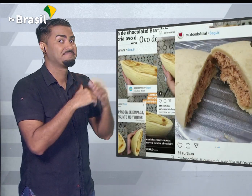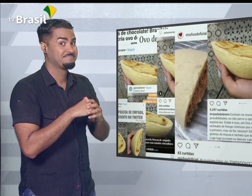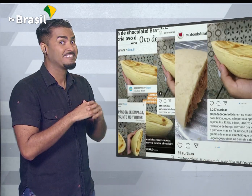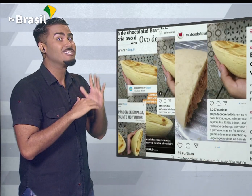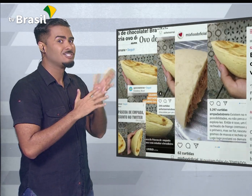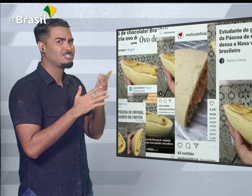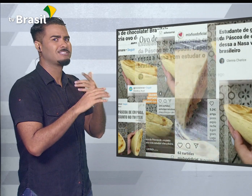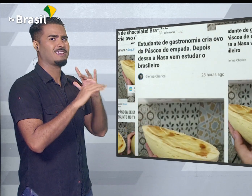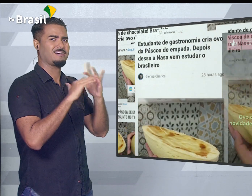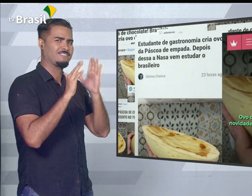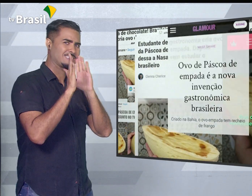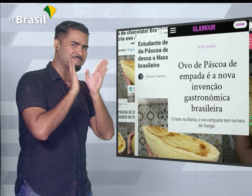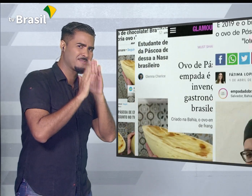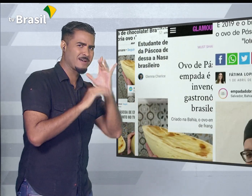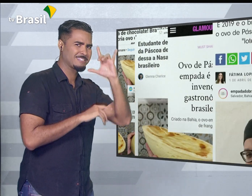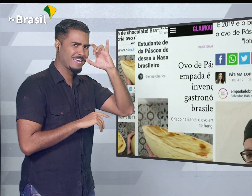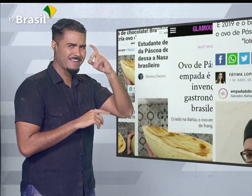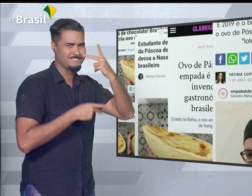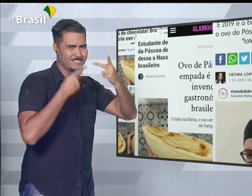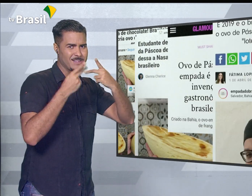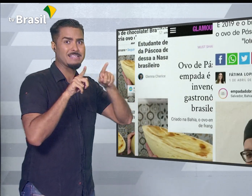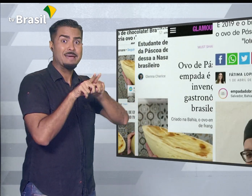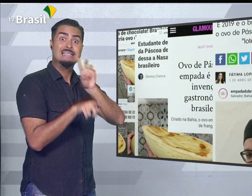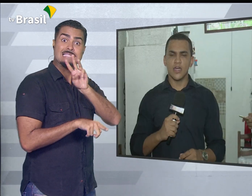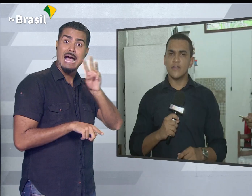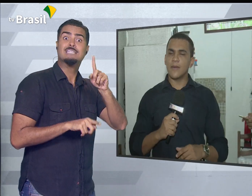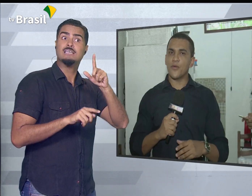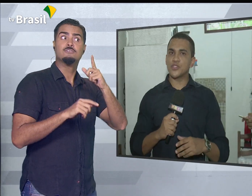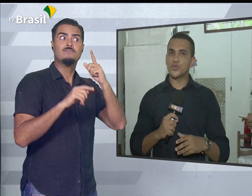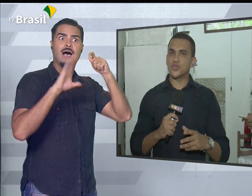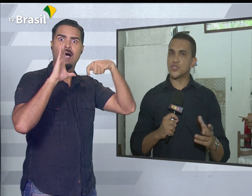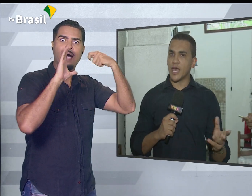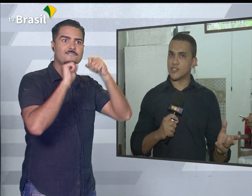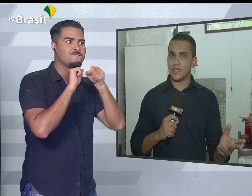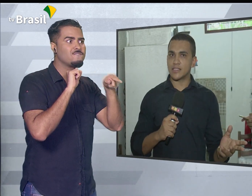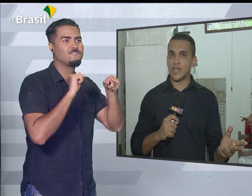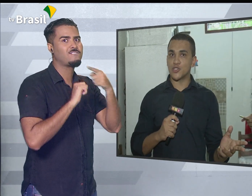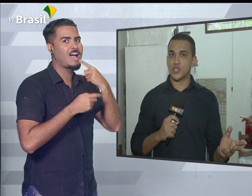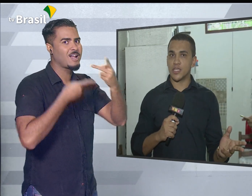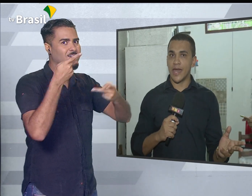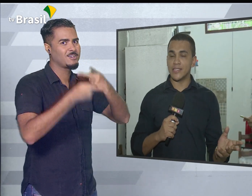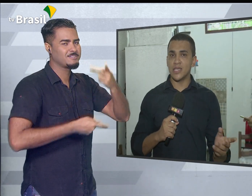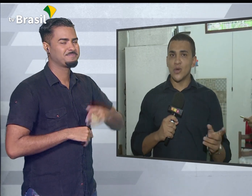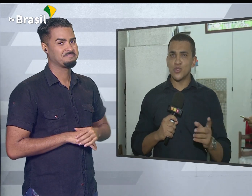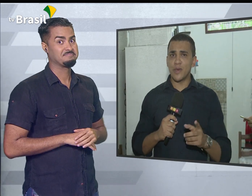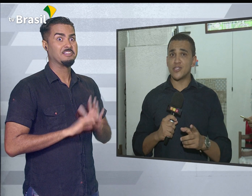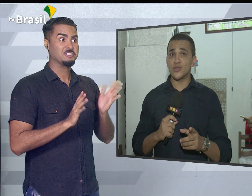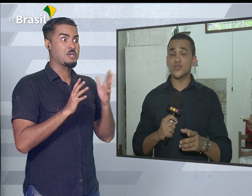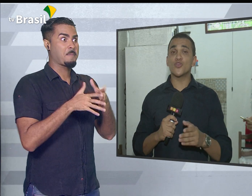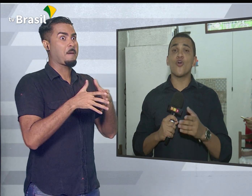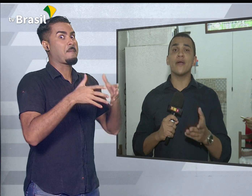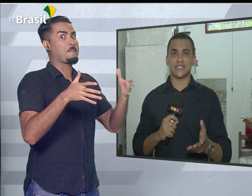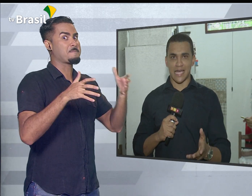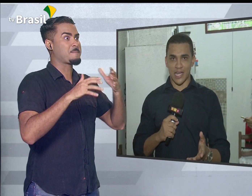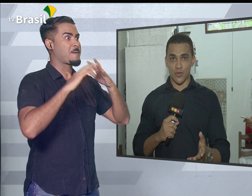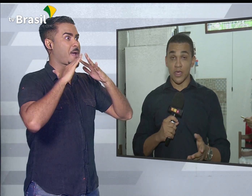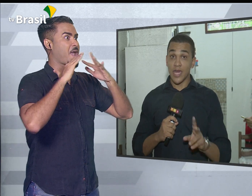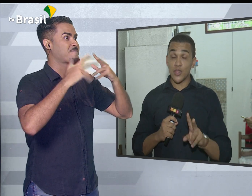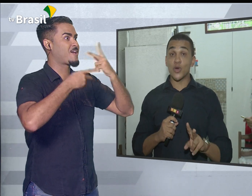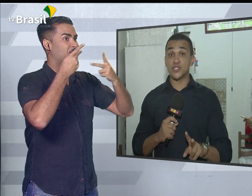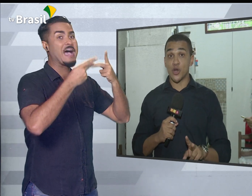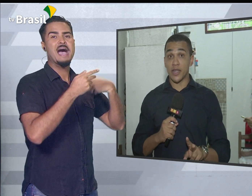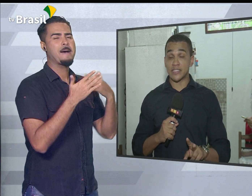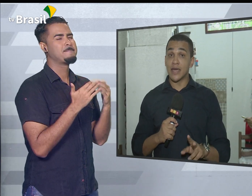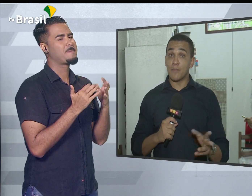em outras redes sociais e sites de notícias. Depois do sucesso nas redes sociais, os pedidos começaram.